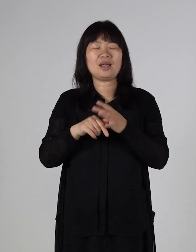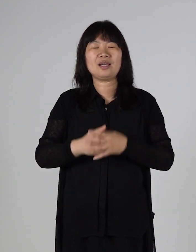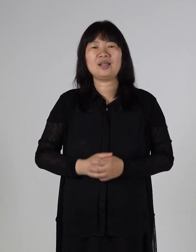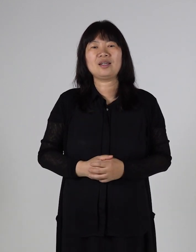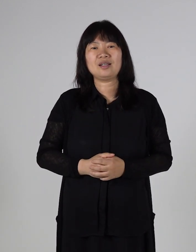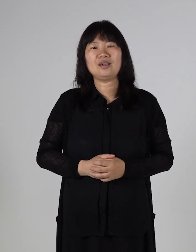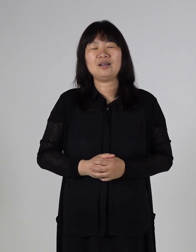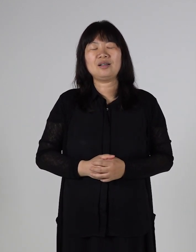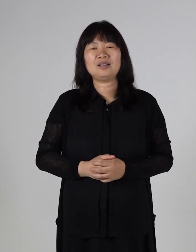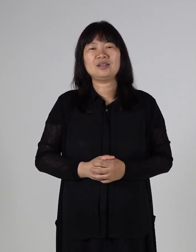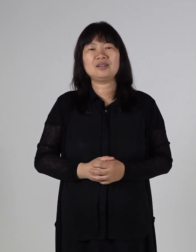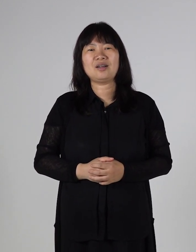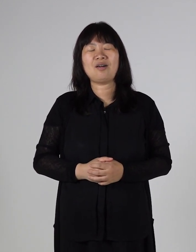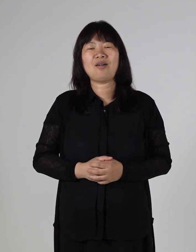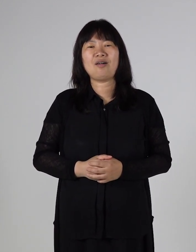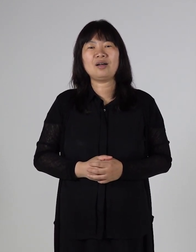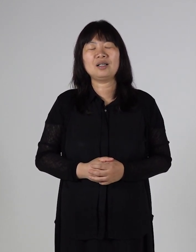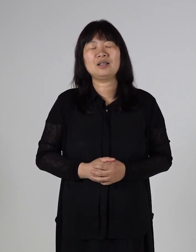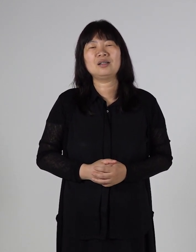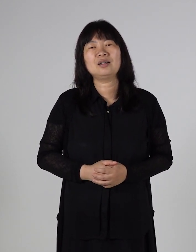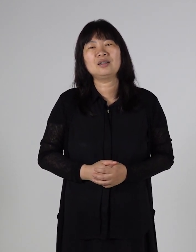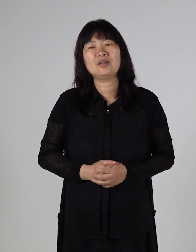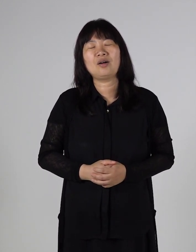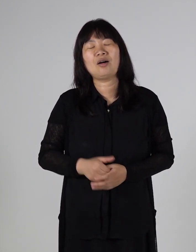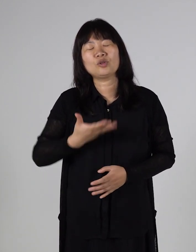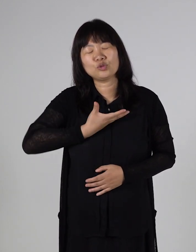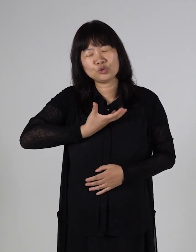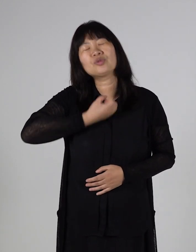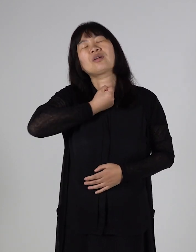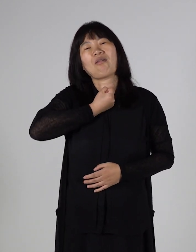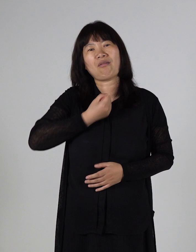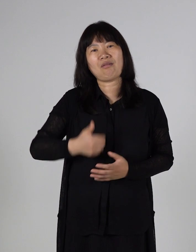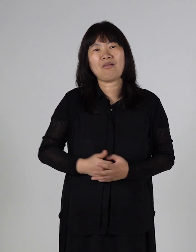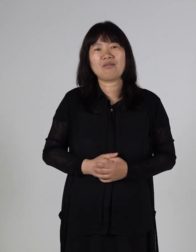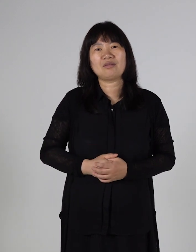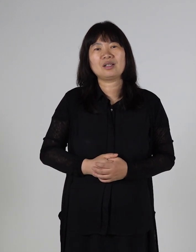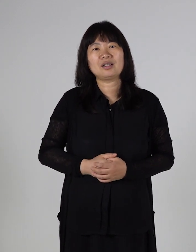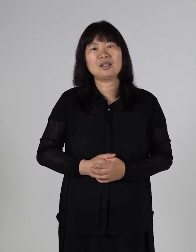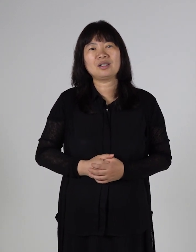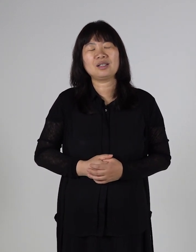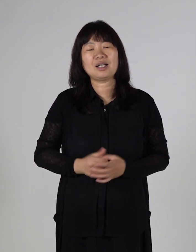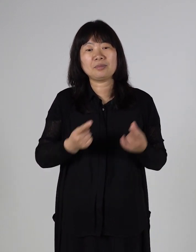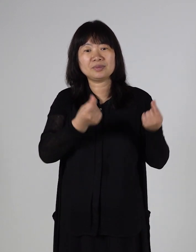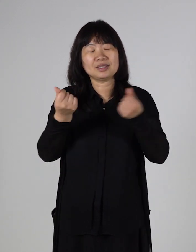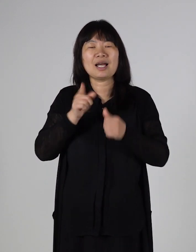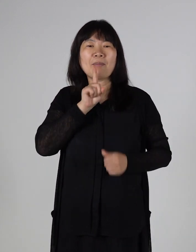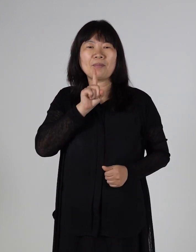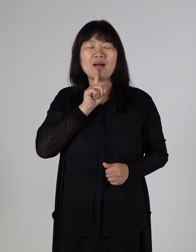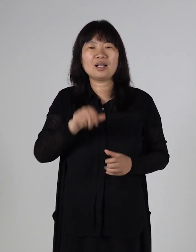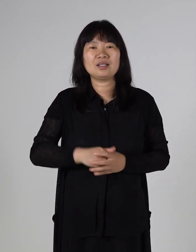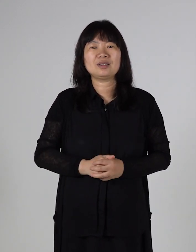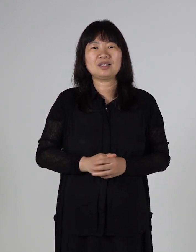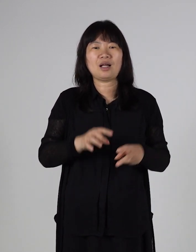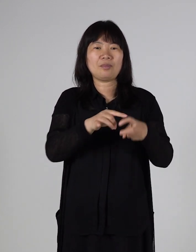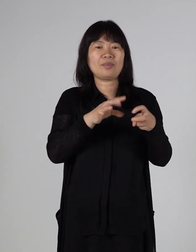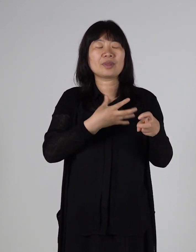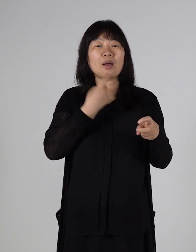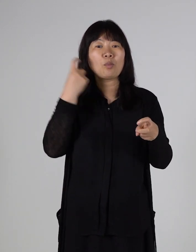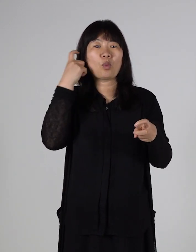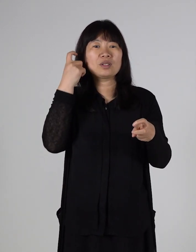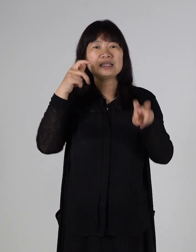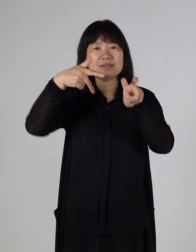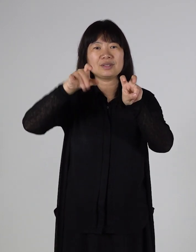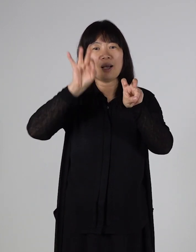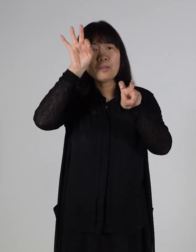사람들은 이건 무시무시한 충격이었어요. 근데 이 비슷한 말을 마태복음